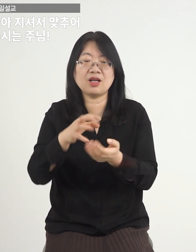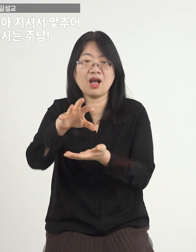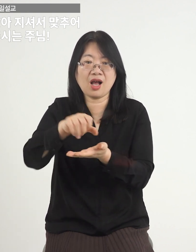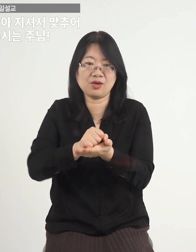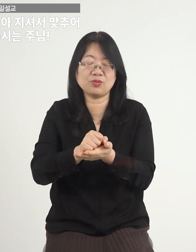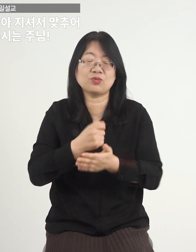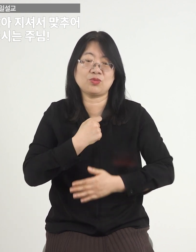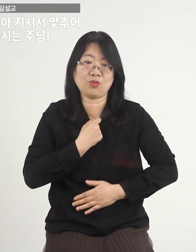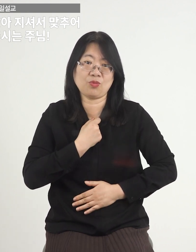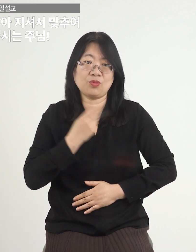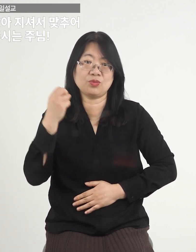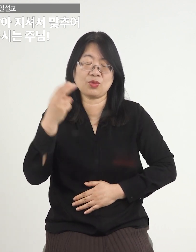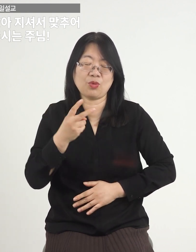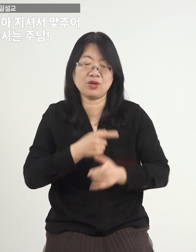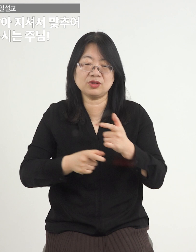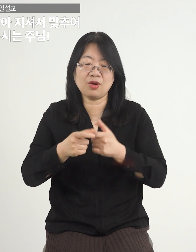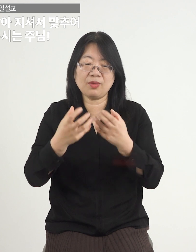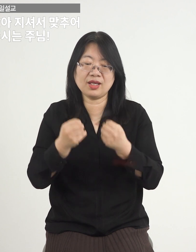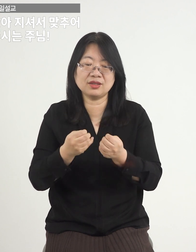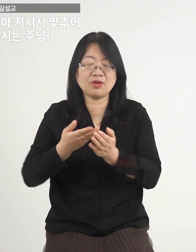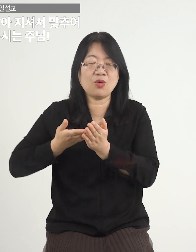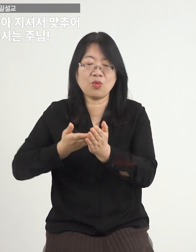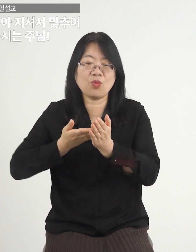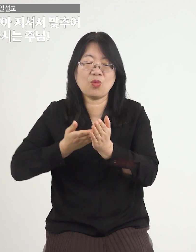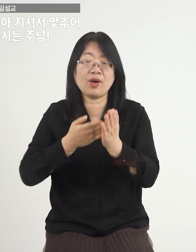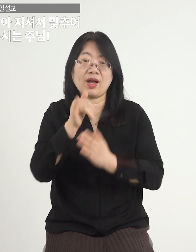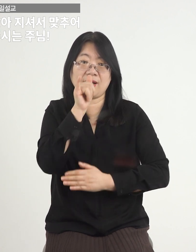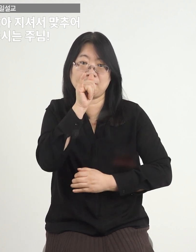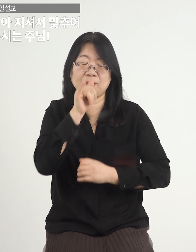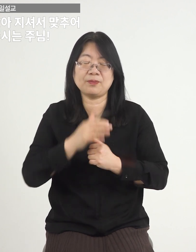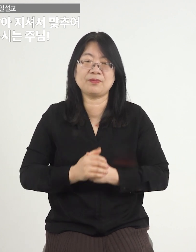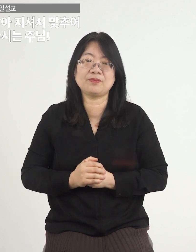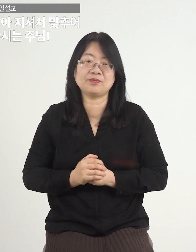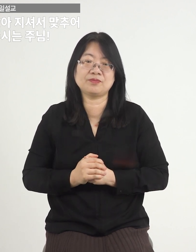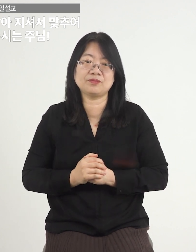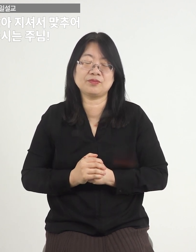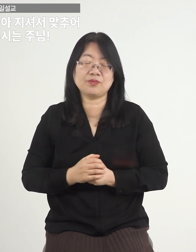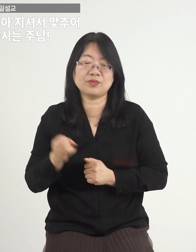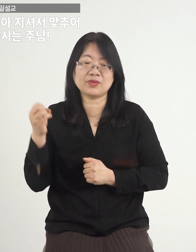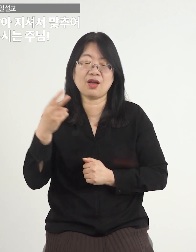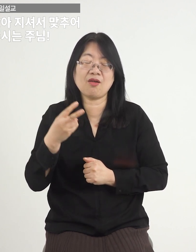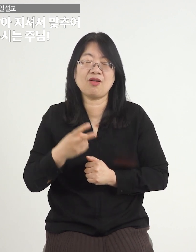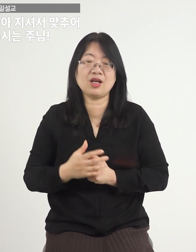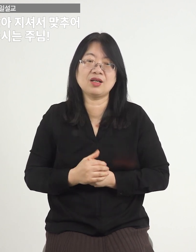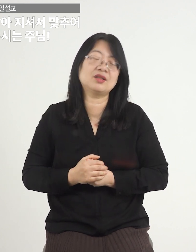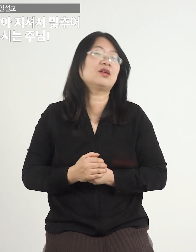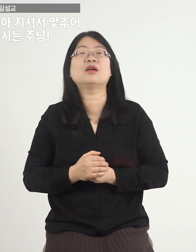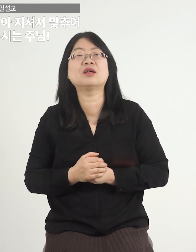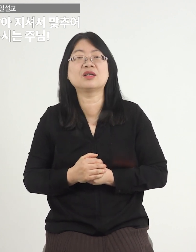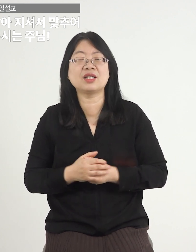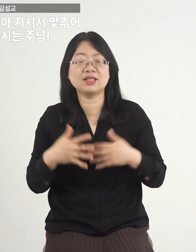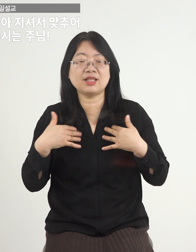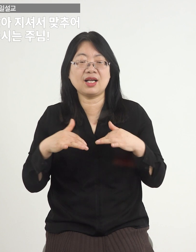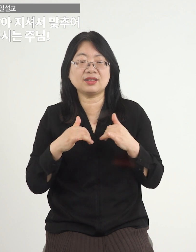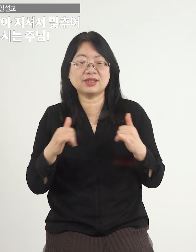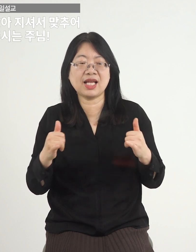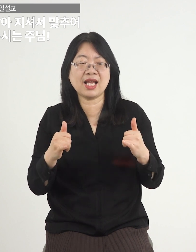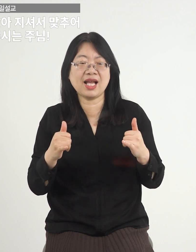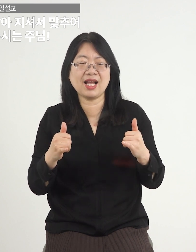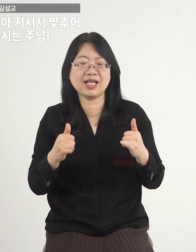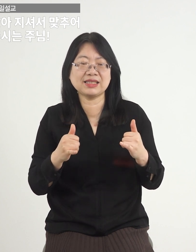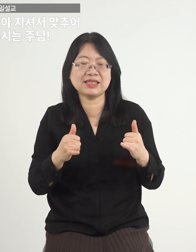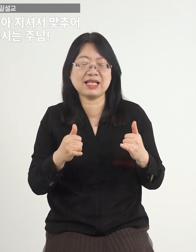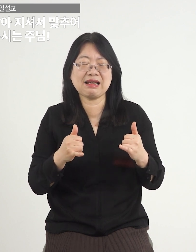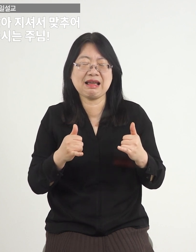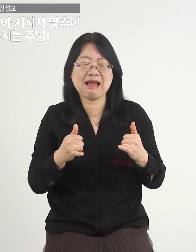확보하게 되고 더 많은 걸 요구하게 되고 그리고 거기에서 약자들의 비명은 더